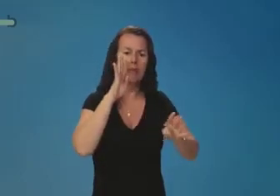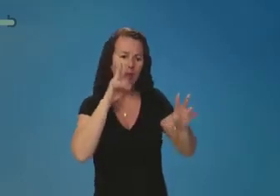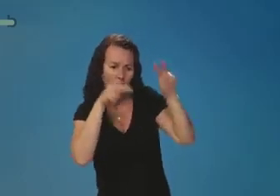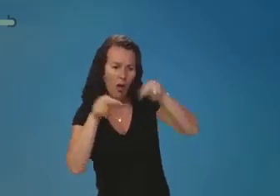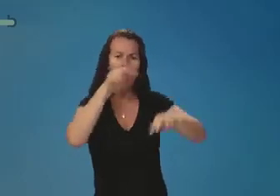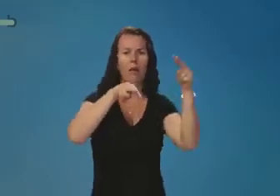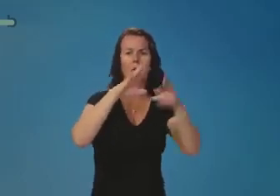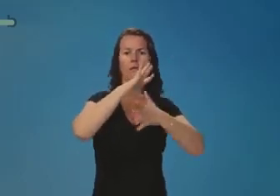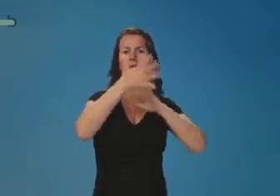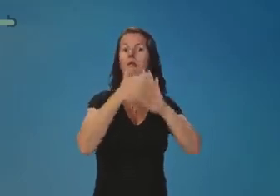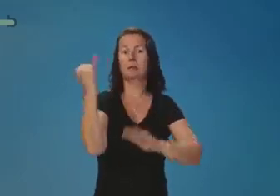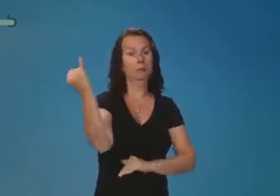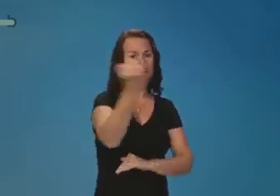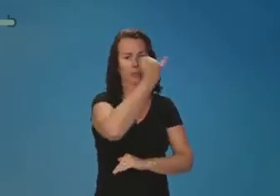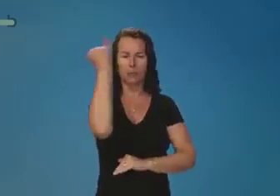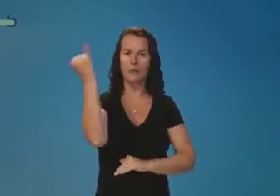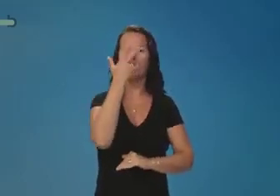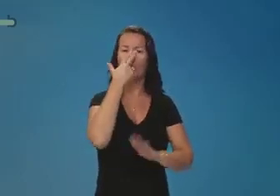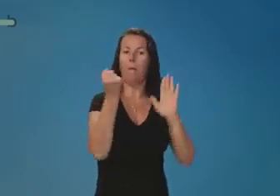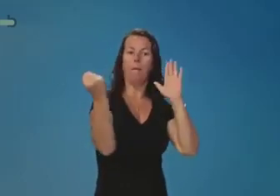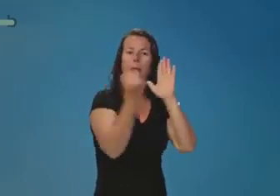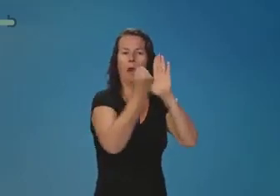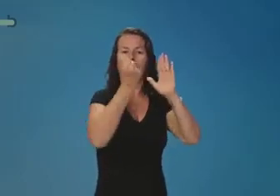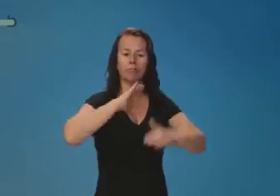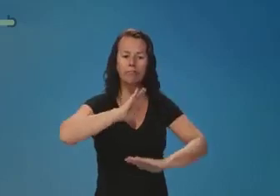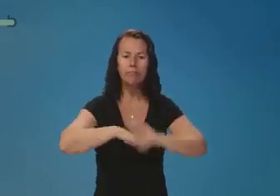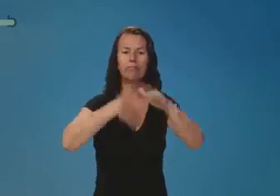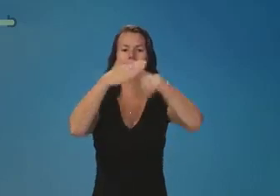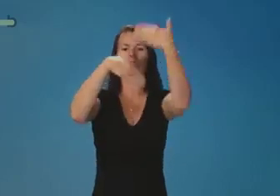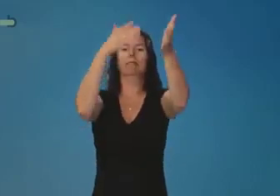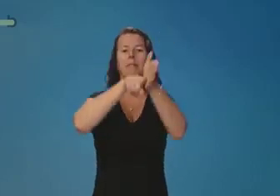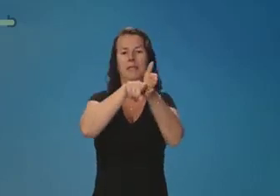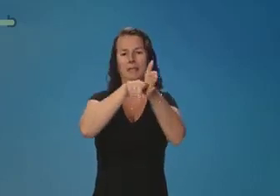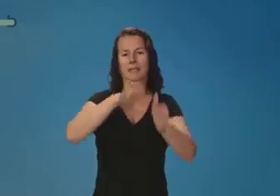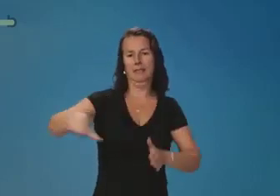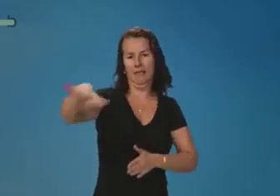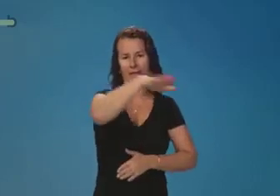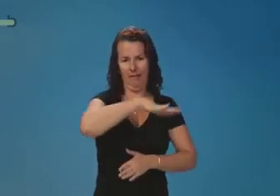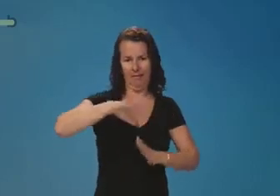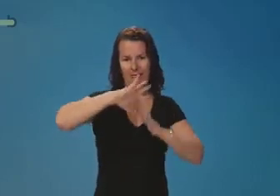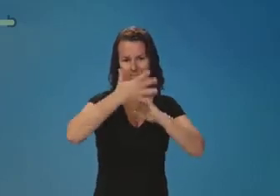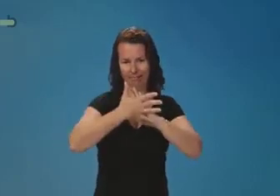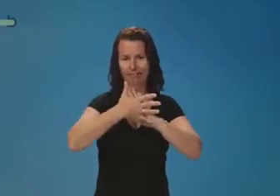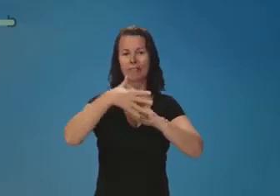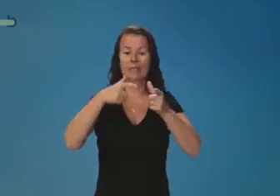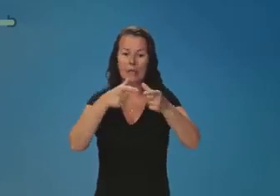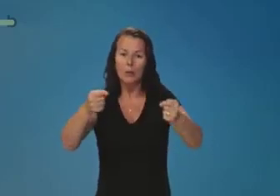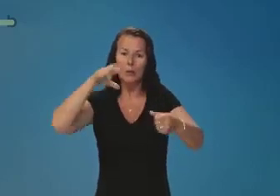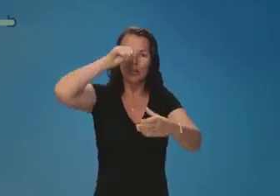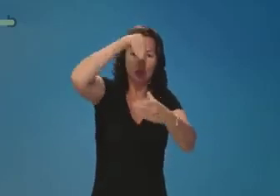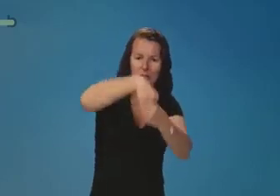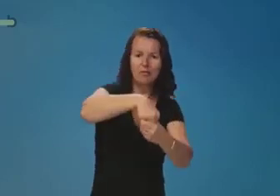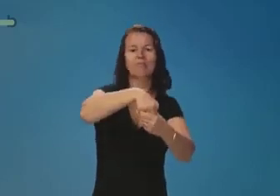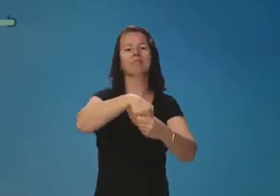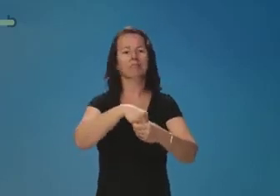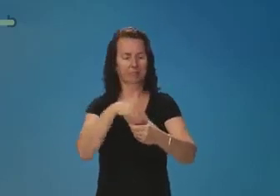protagonizadas por pesquisadores surdos. Este marco representa um grande avanço nas pesquisas da área da Libras inseridas